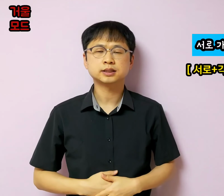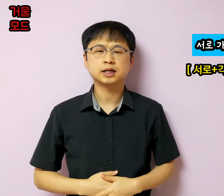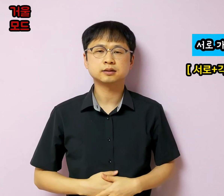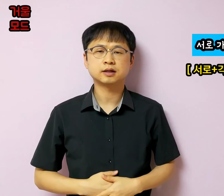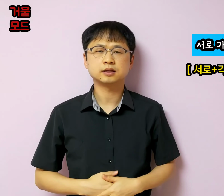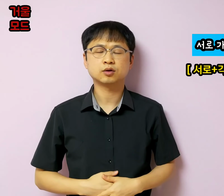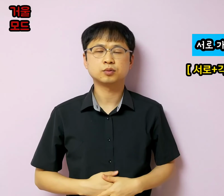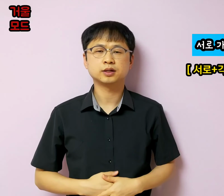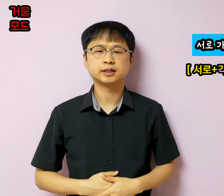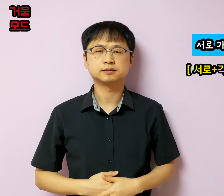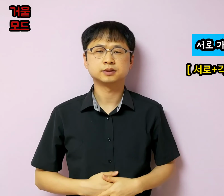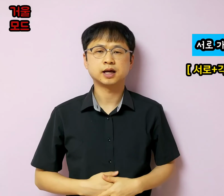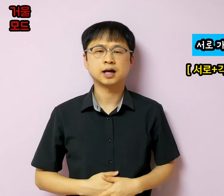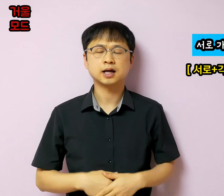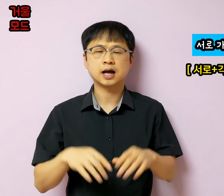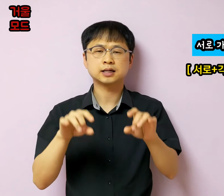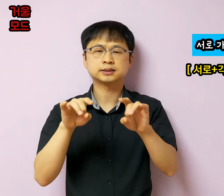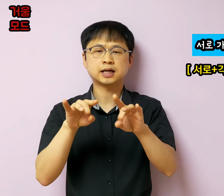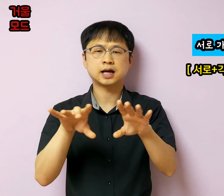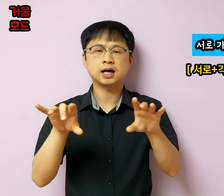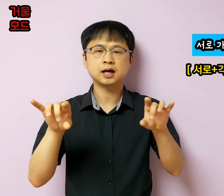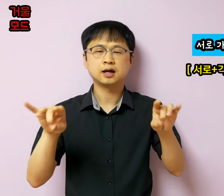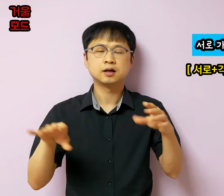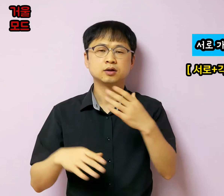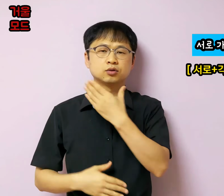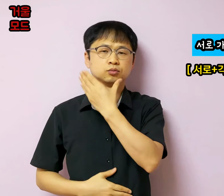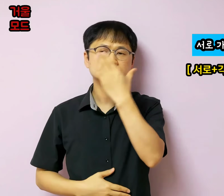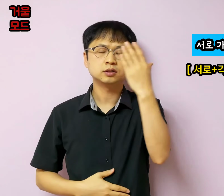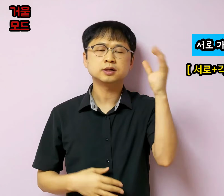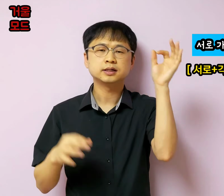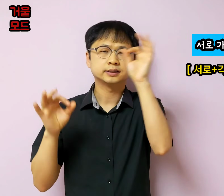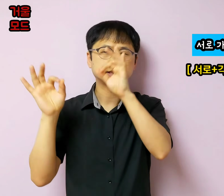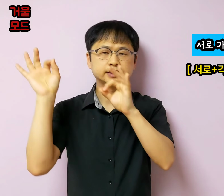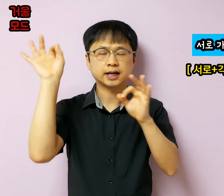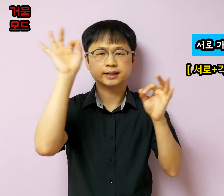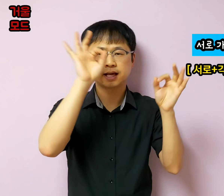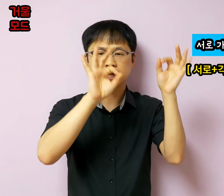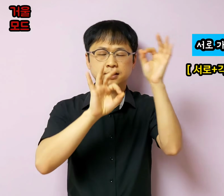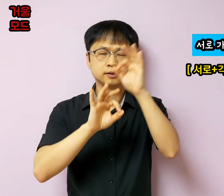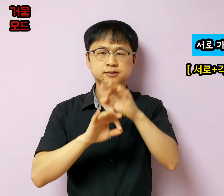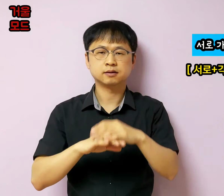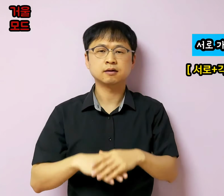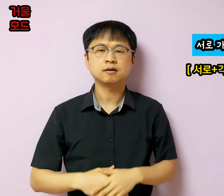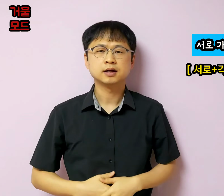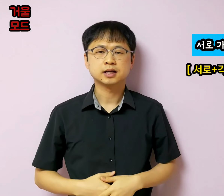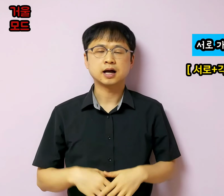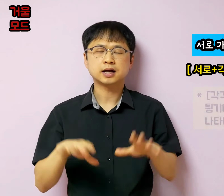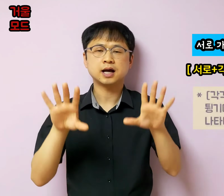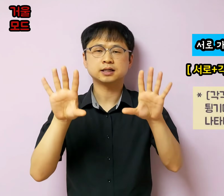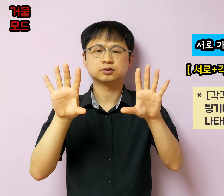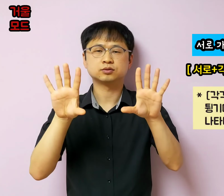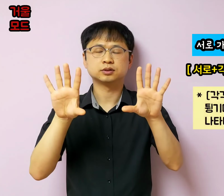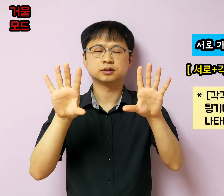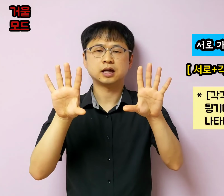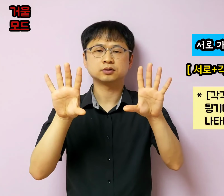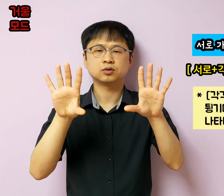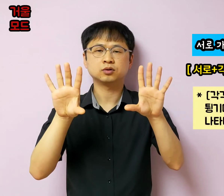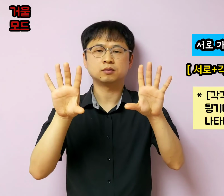찾아 떠난다고 표현하였습니다. 각자 꿈을 찾아간다. 그래서 각각이란 수어는 양손